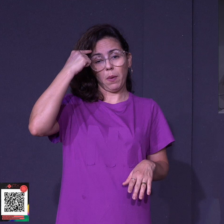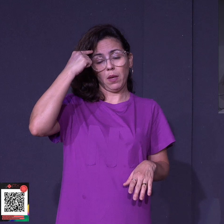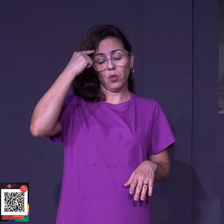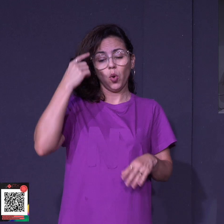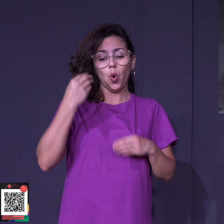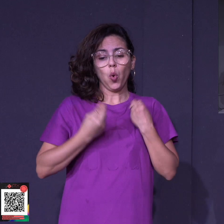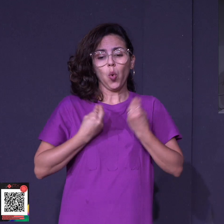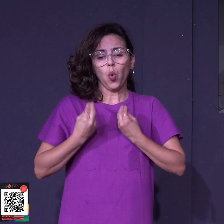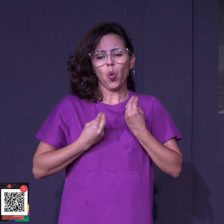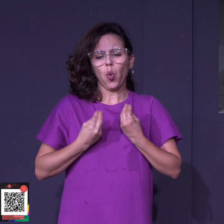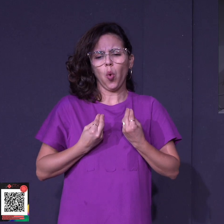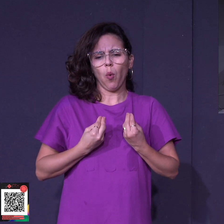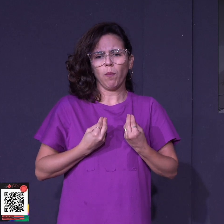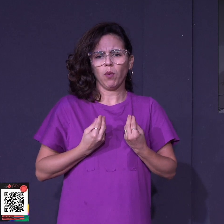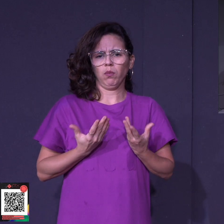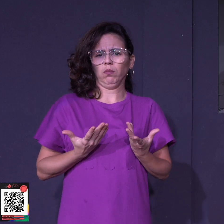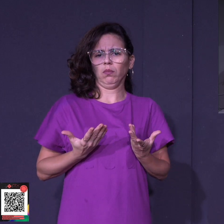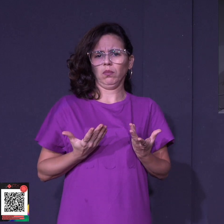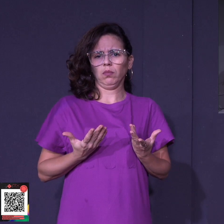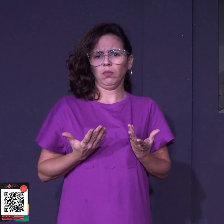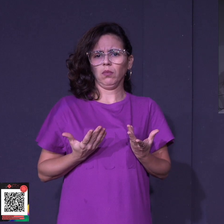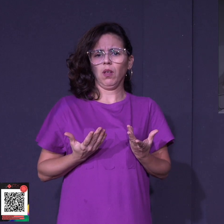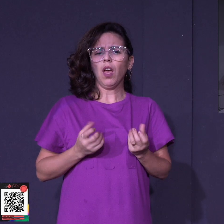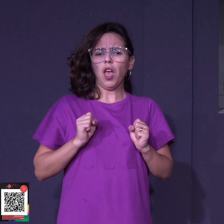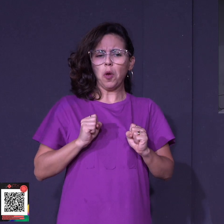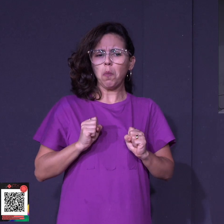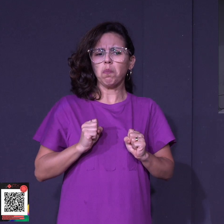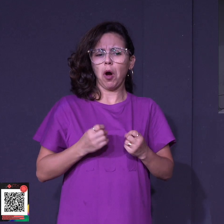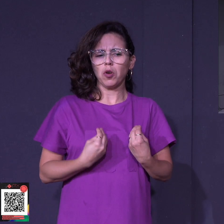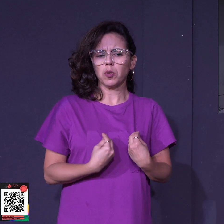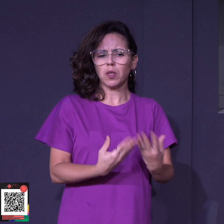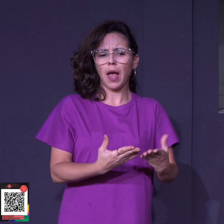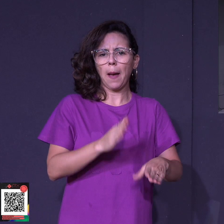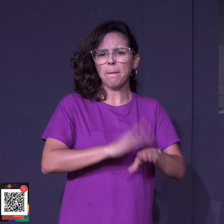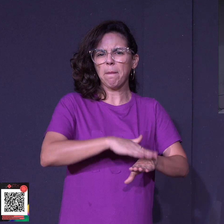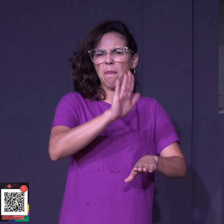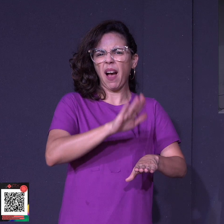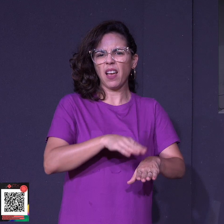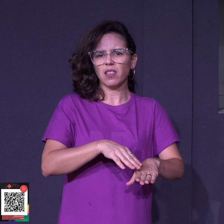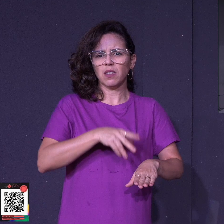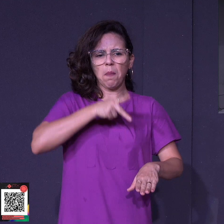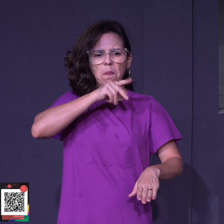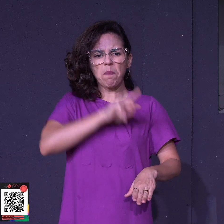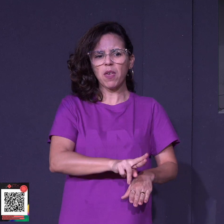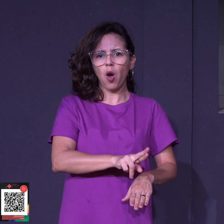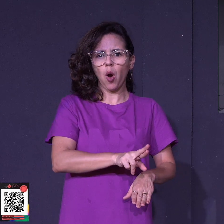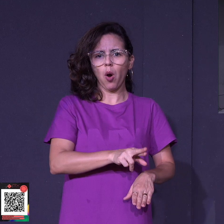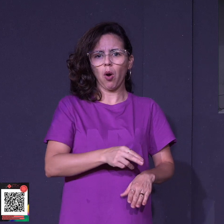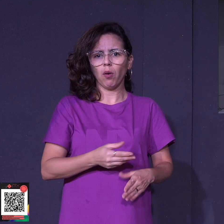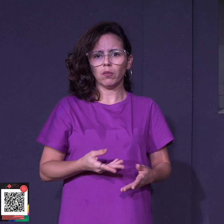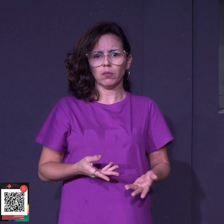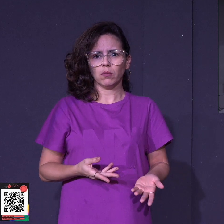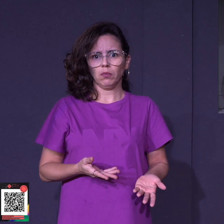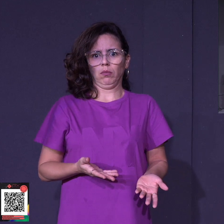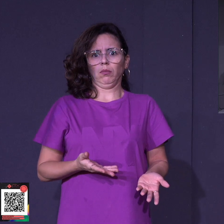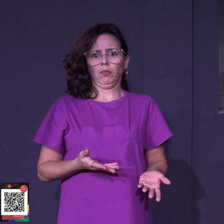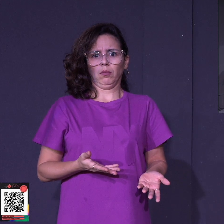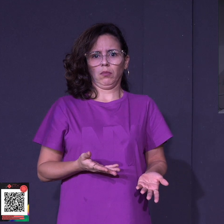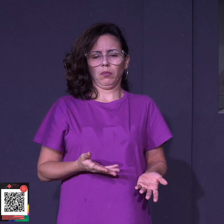recebido. Pela lei, ele estava autorizado a se vingar na mesma